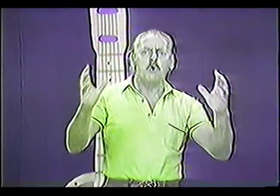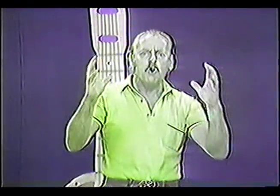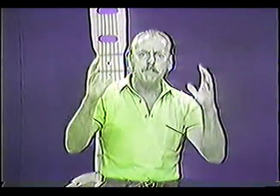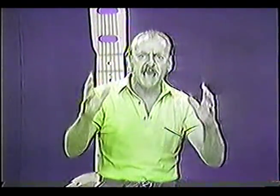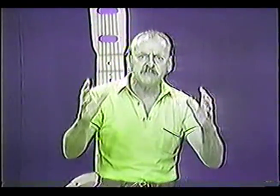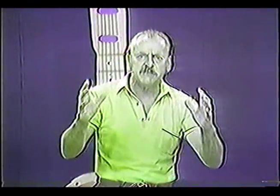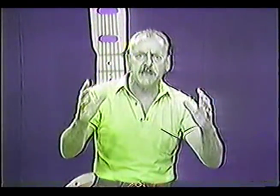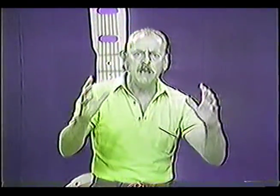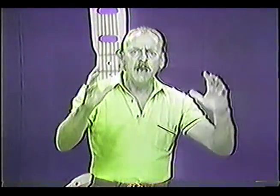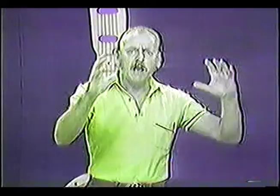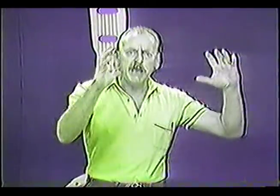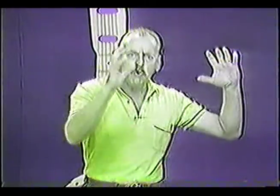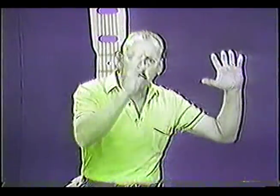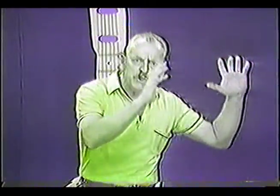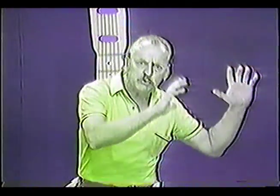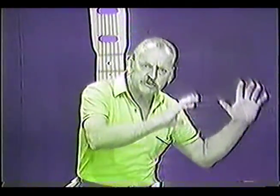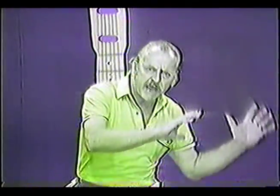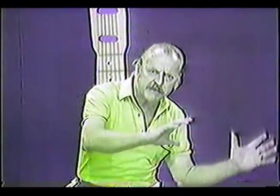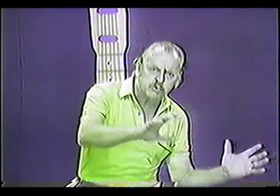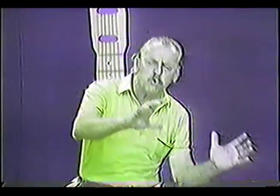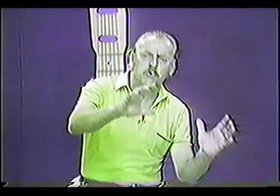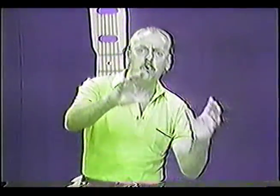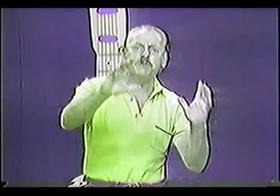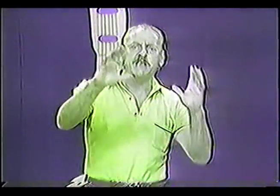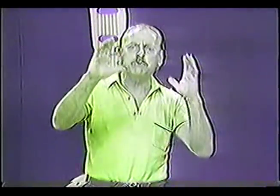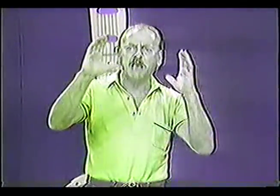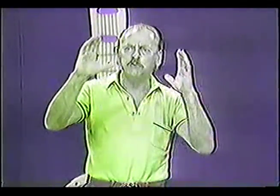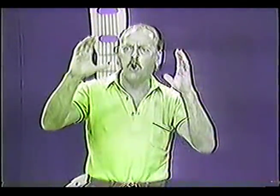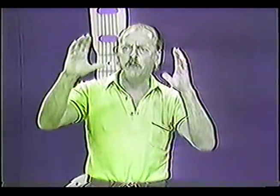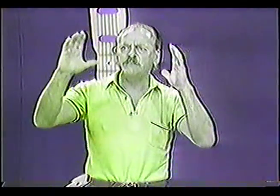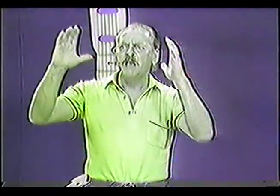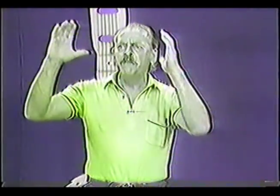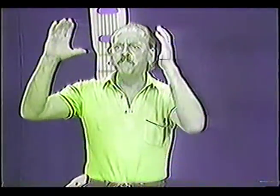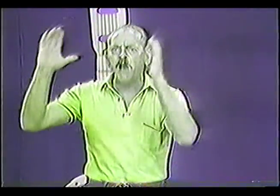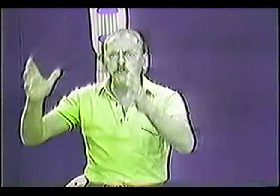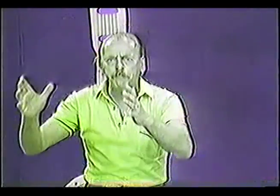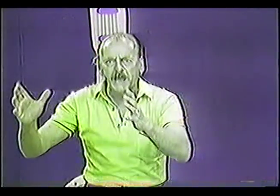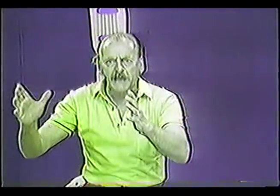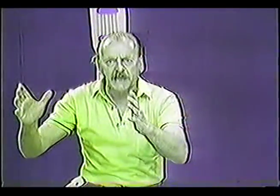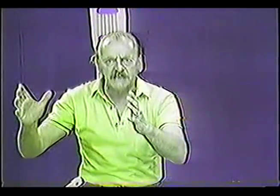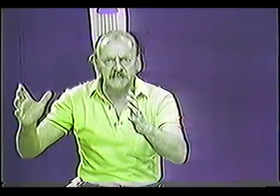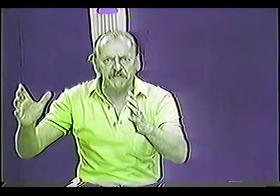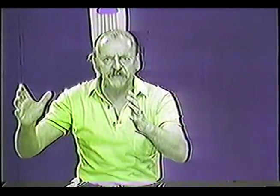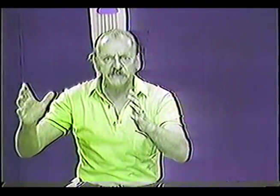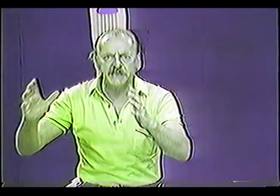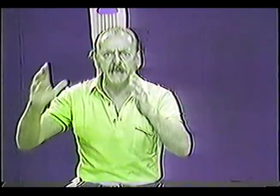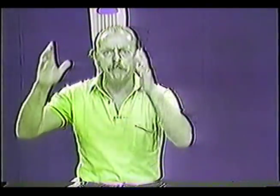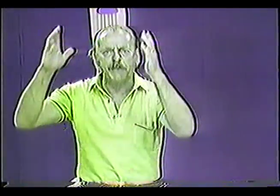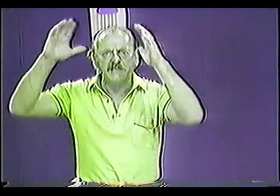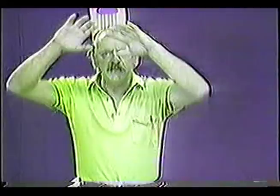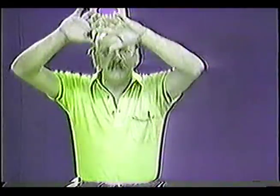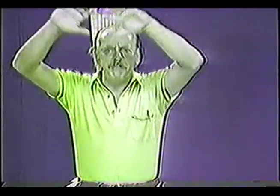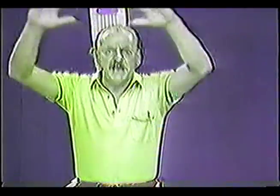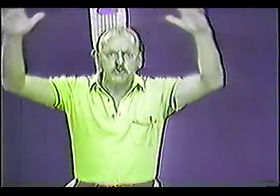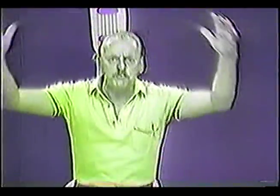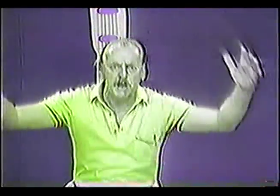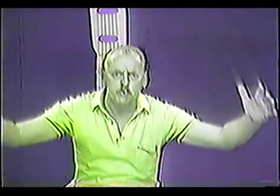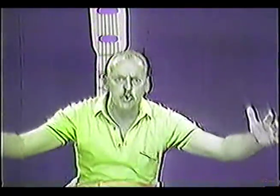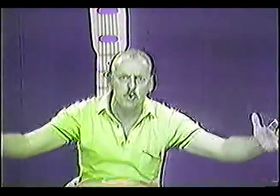com o mestre, reúne os três com os seus andores, vão para a casa da festeira, passando debaixo de uma